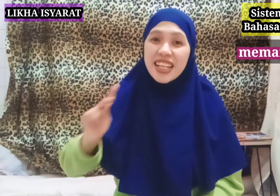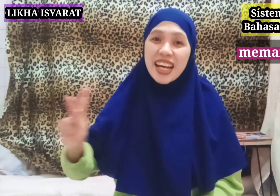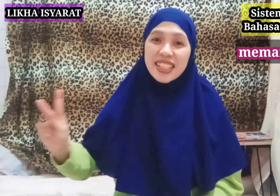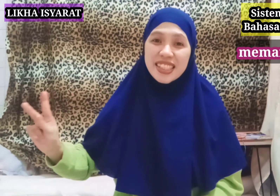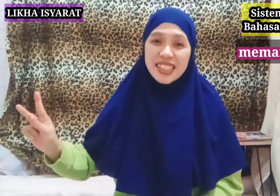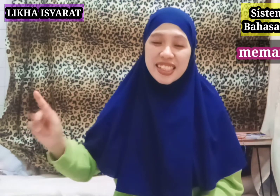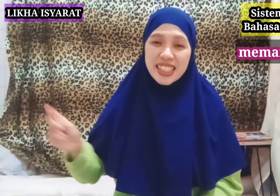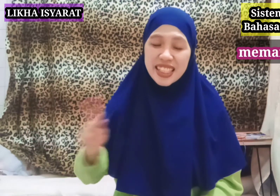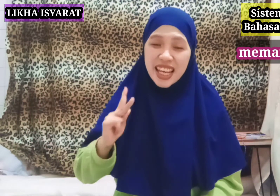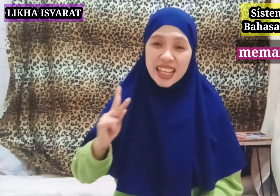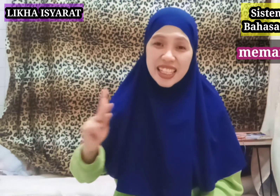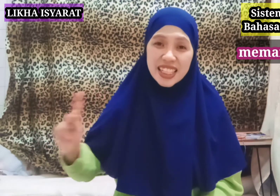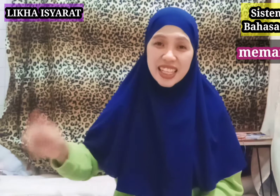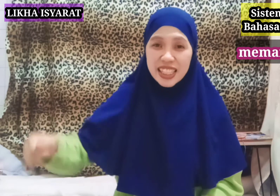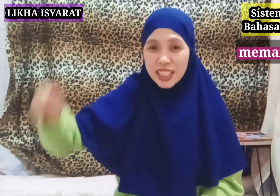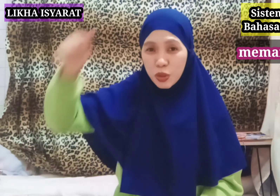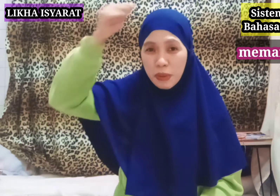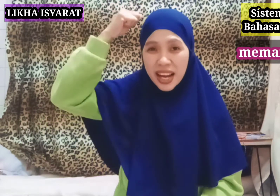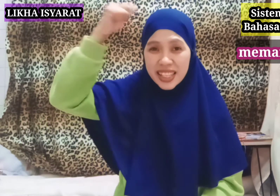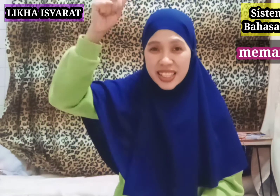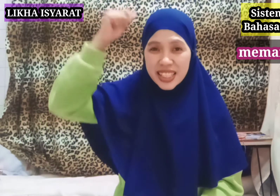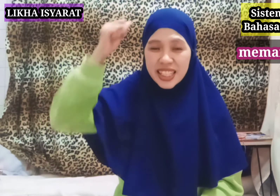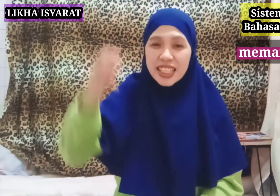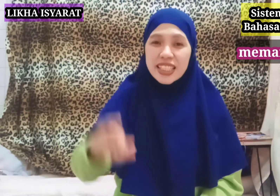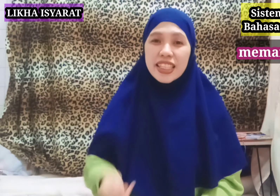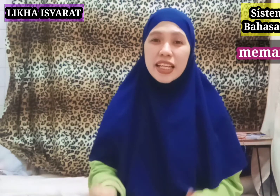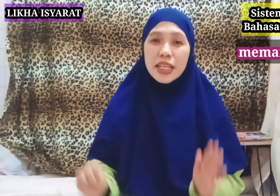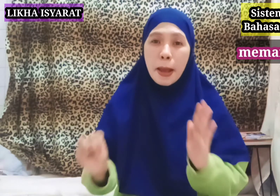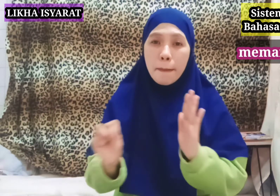memandikan. Ini akhiran kan, ini tuh mandi. Jadi